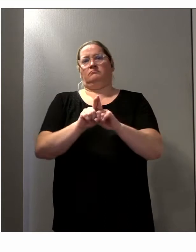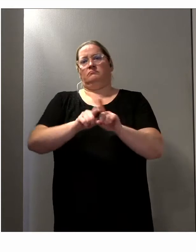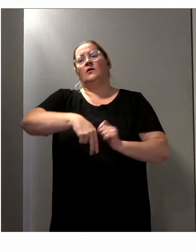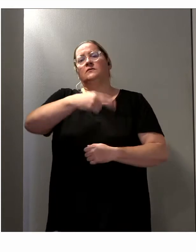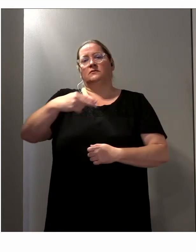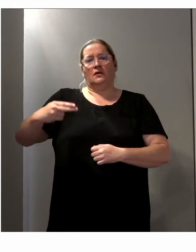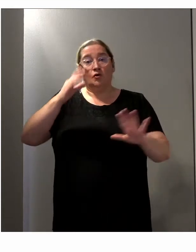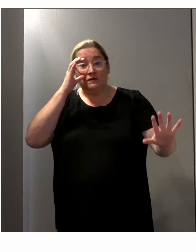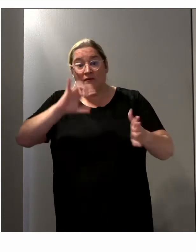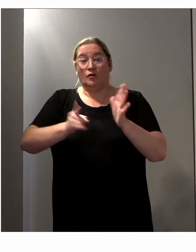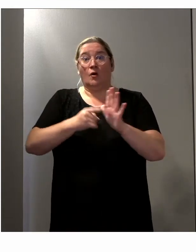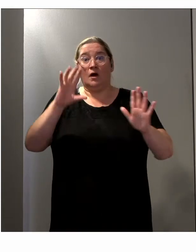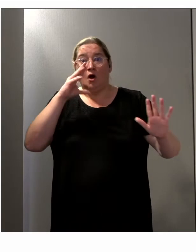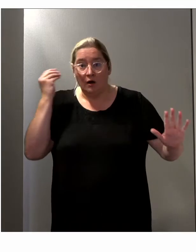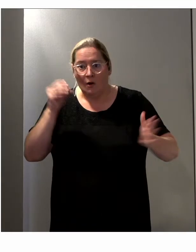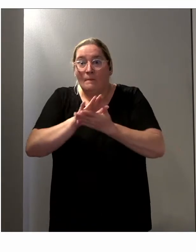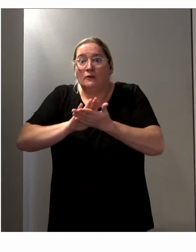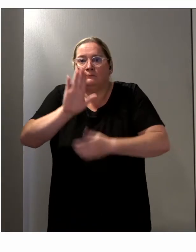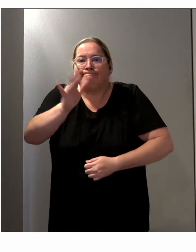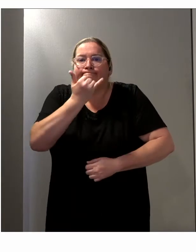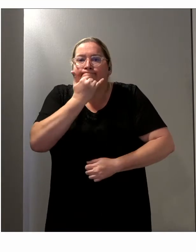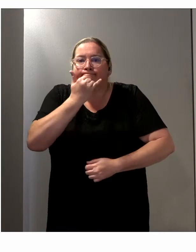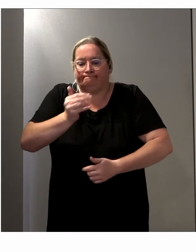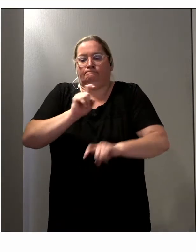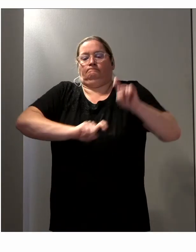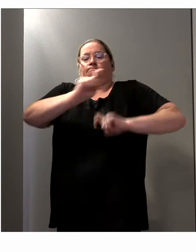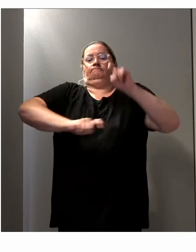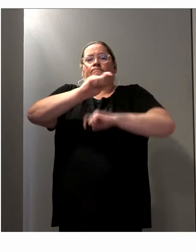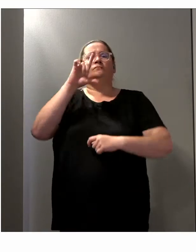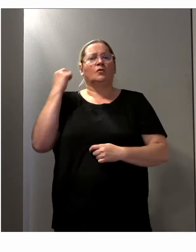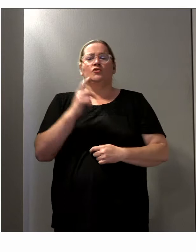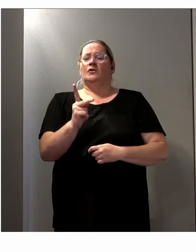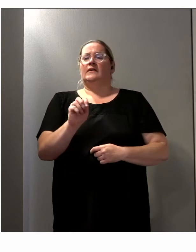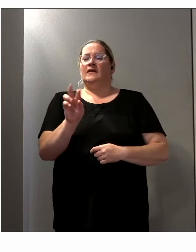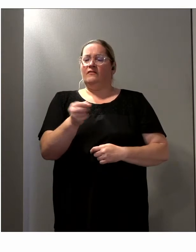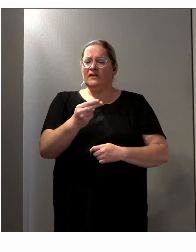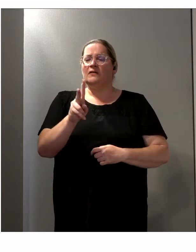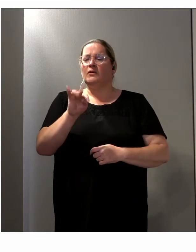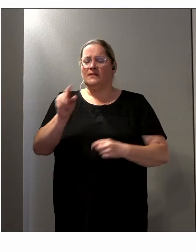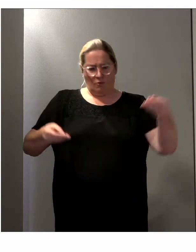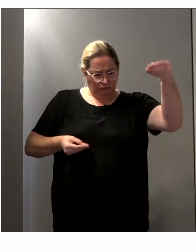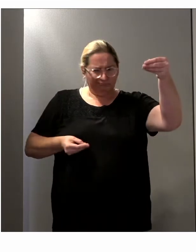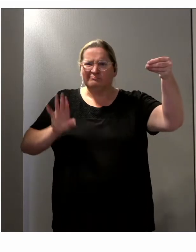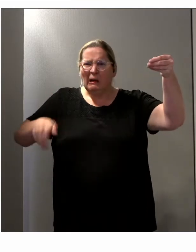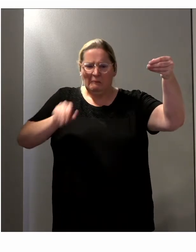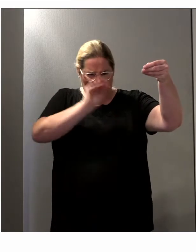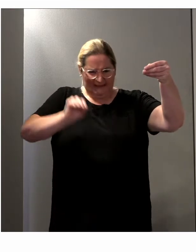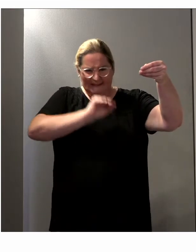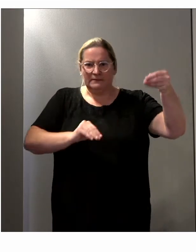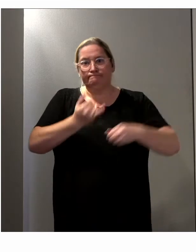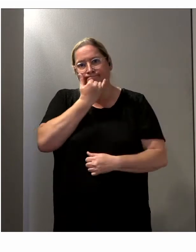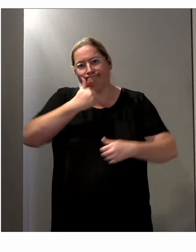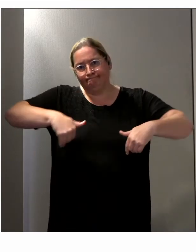l'homme. Pardon. Nous aurons auparavant M. Kevin Polizano, excusez-moi, ça a été mal écrit, M. Kevin